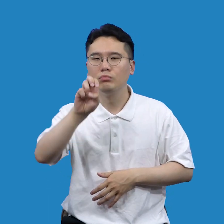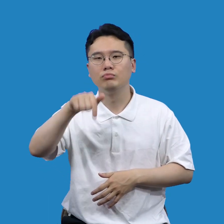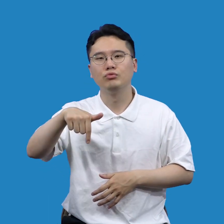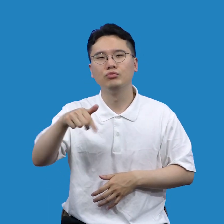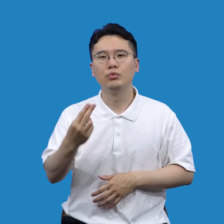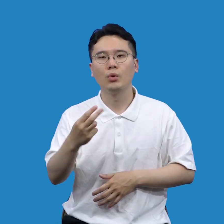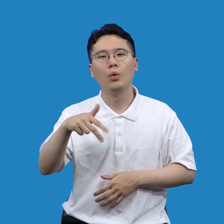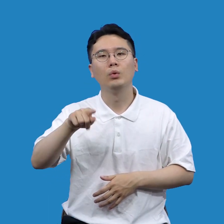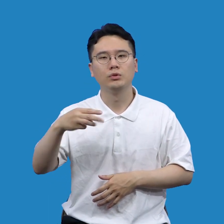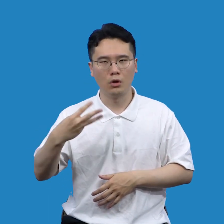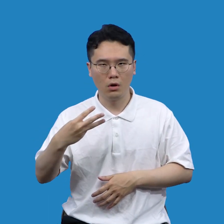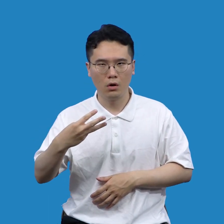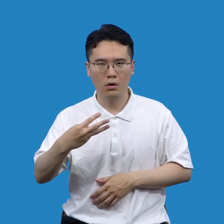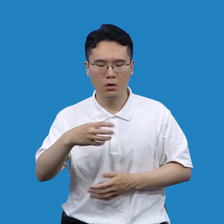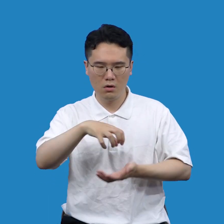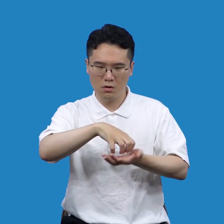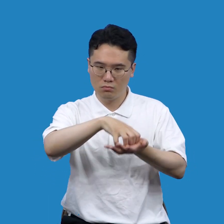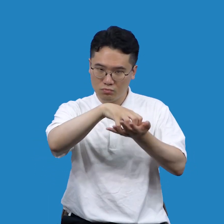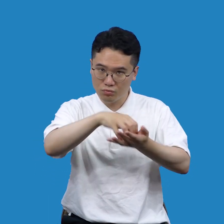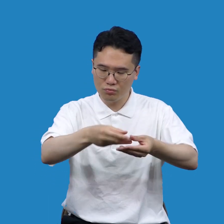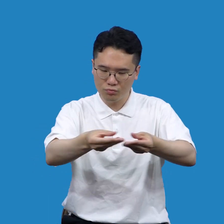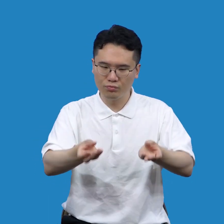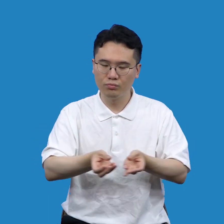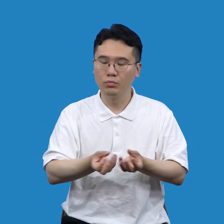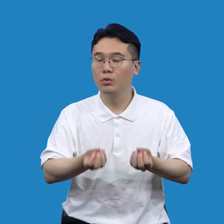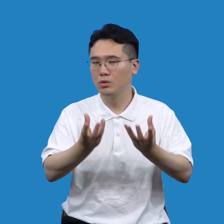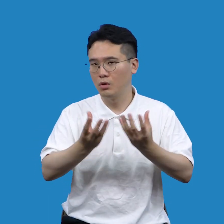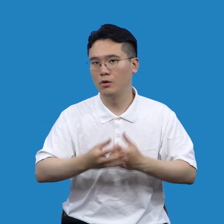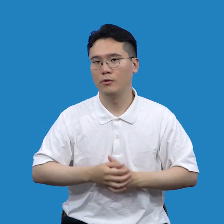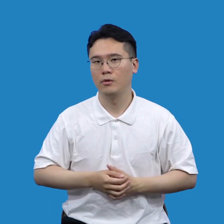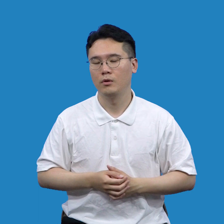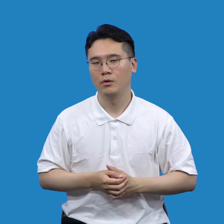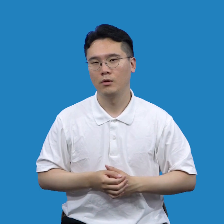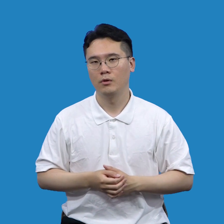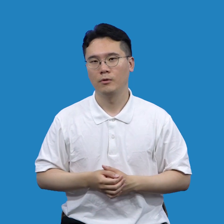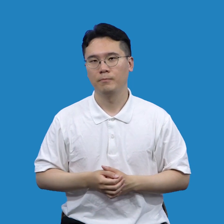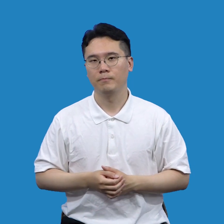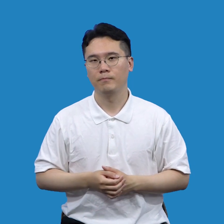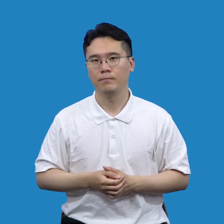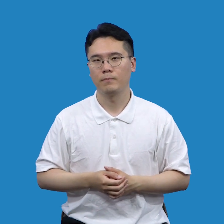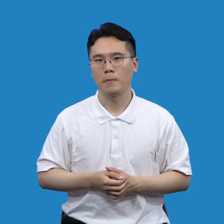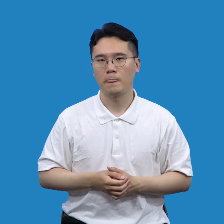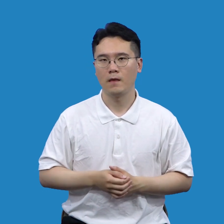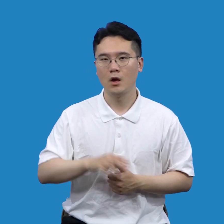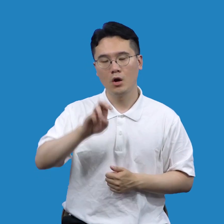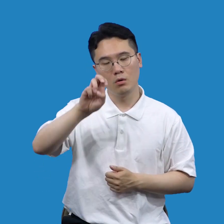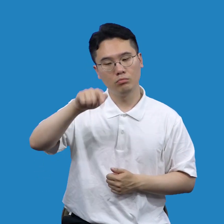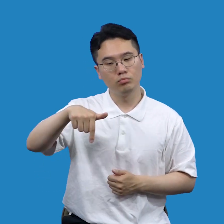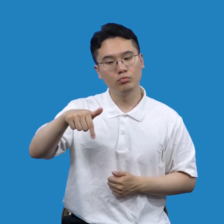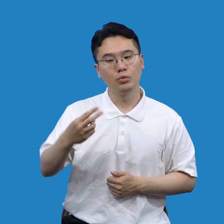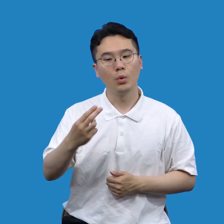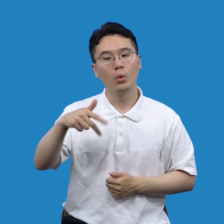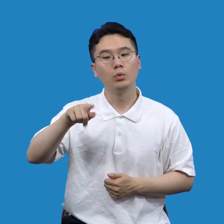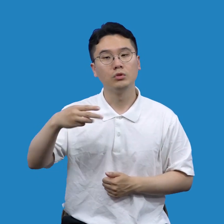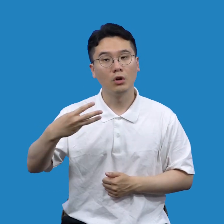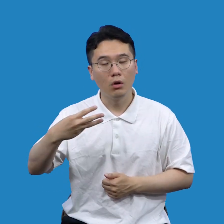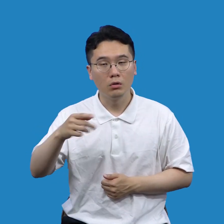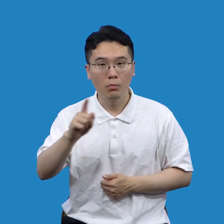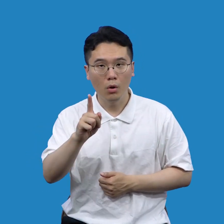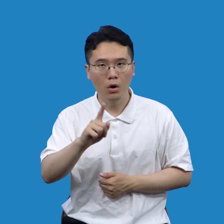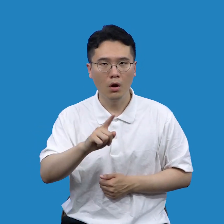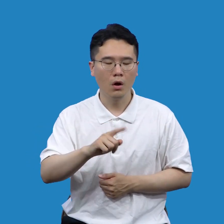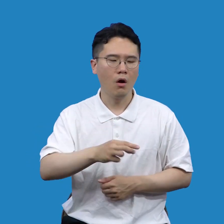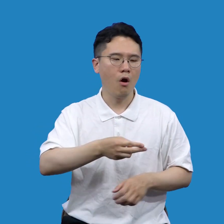무교절. 유월절 시작되면 바로 그 다음에 또 무교절이 따라와요. 무교절이라는 말은 없을